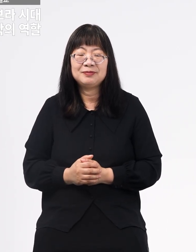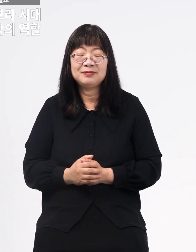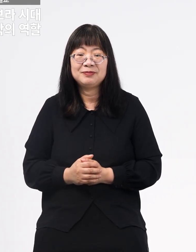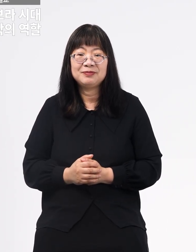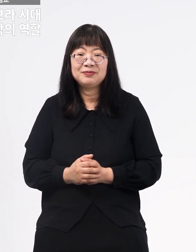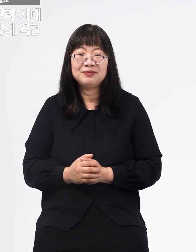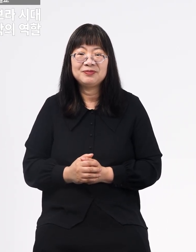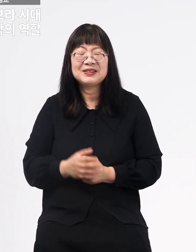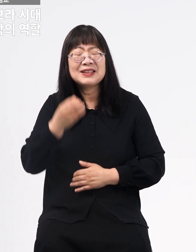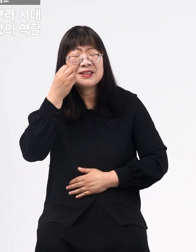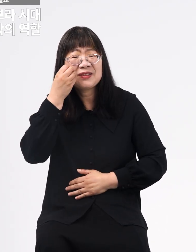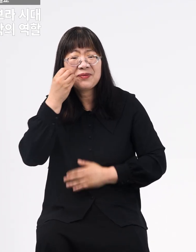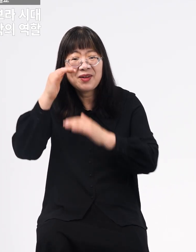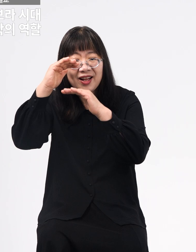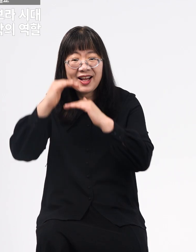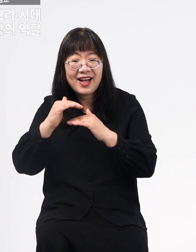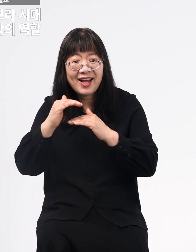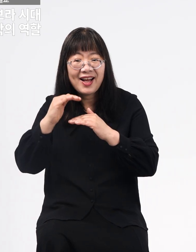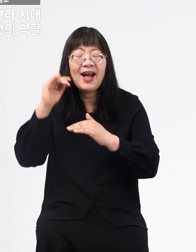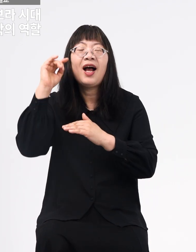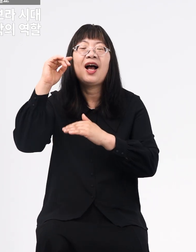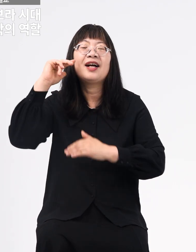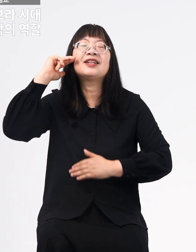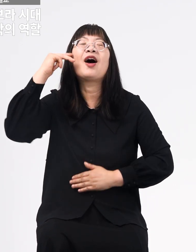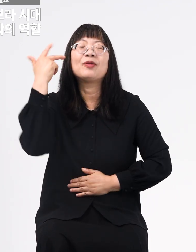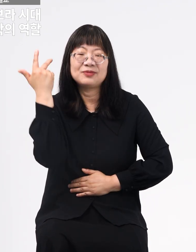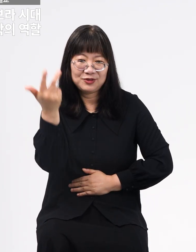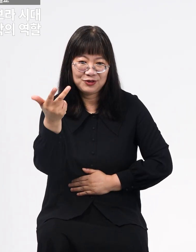요 신비한 내용은 다음 주